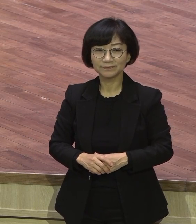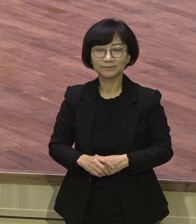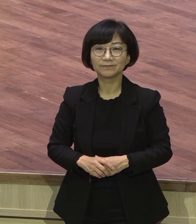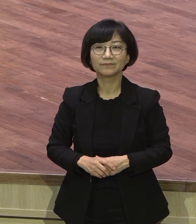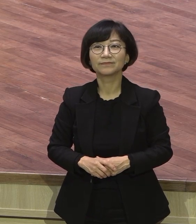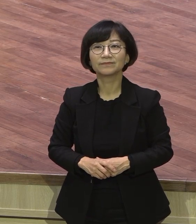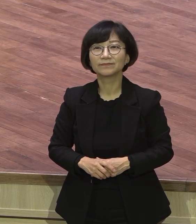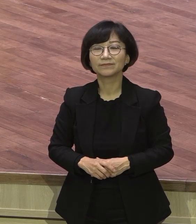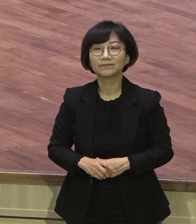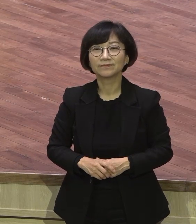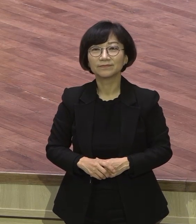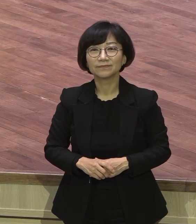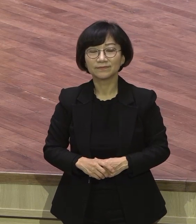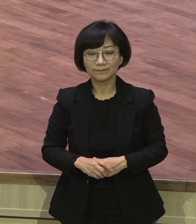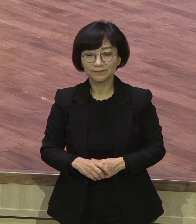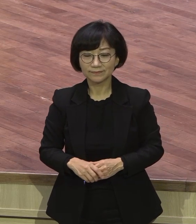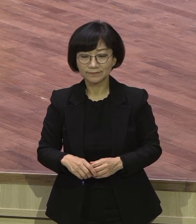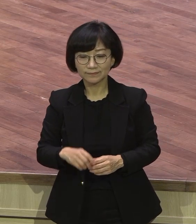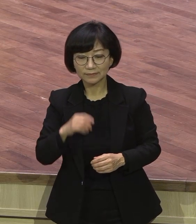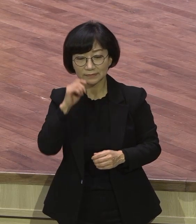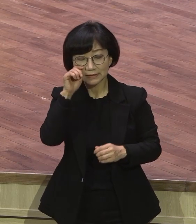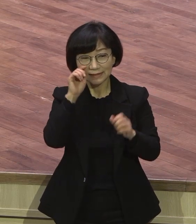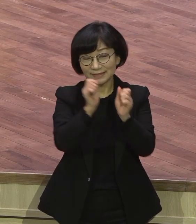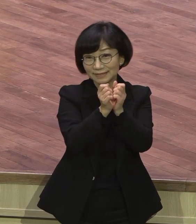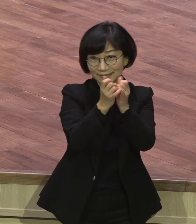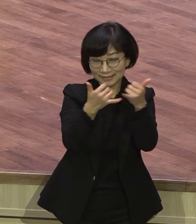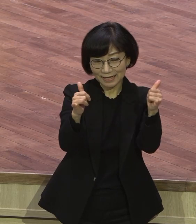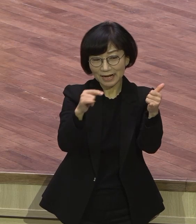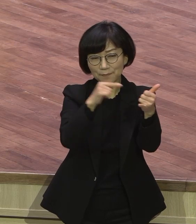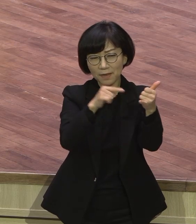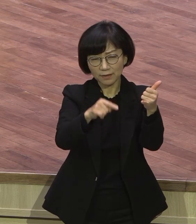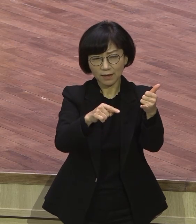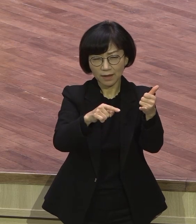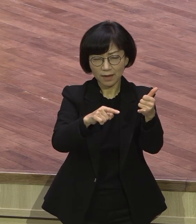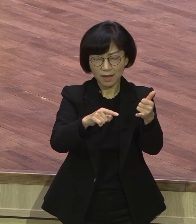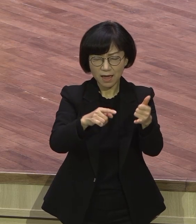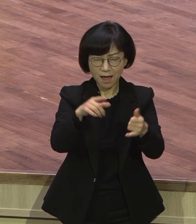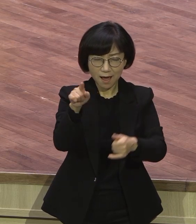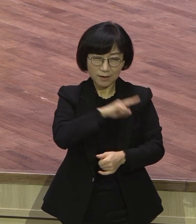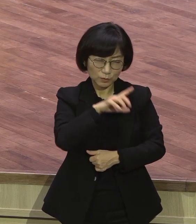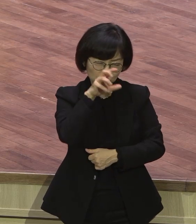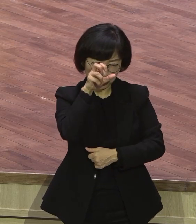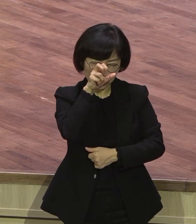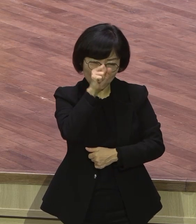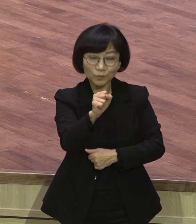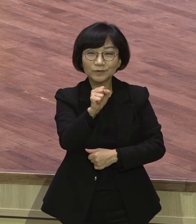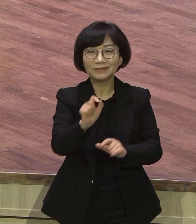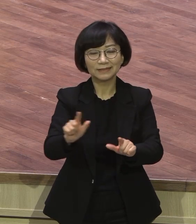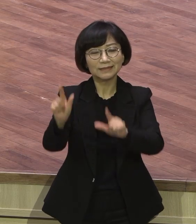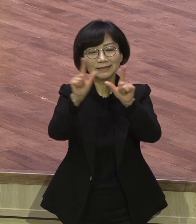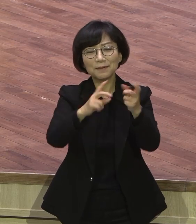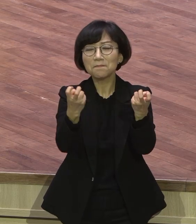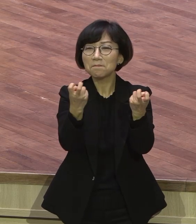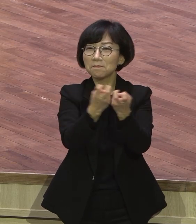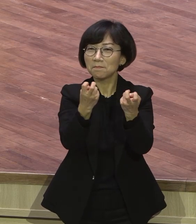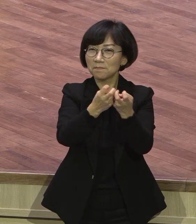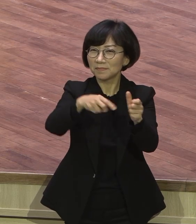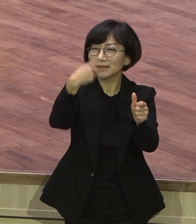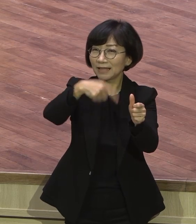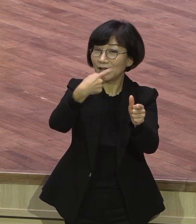가장 적합한 삶의 패턴 삶의 패턴을 가르쳐 주신 거예요 본문이